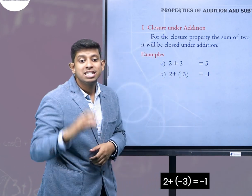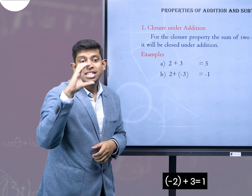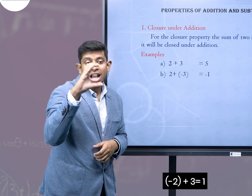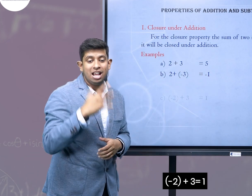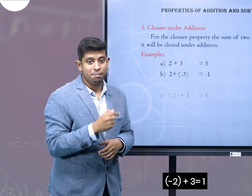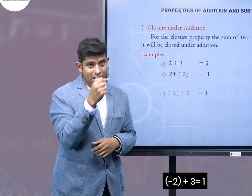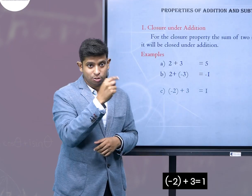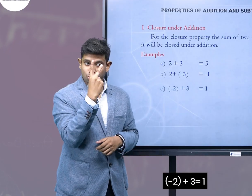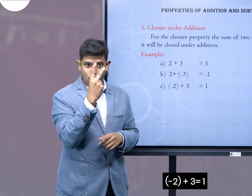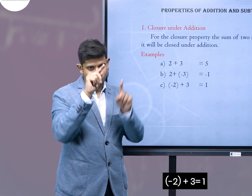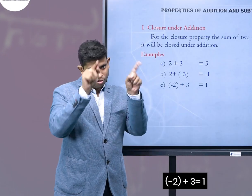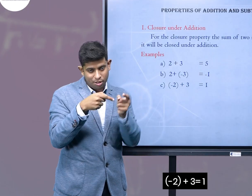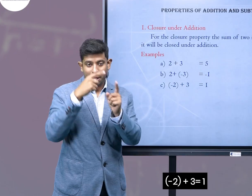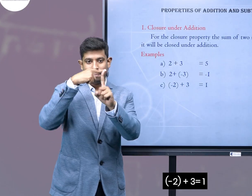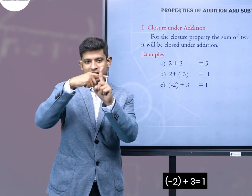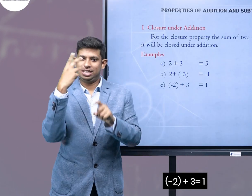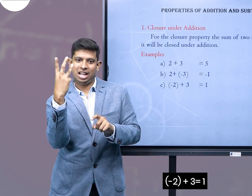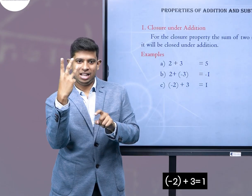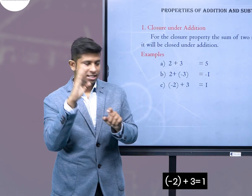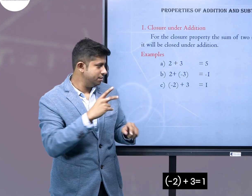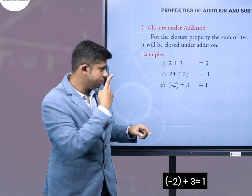C. -2 + 3 equals to 1.